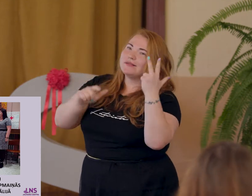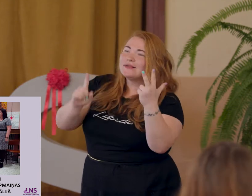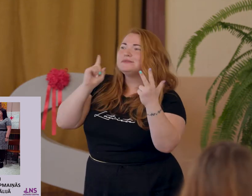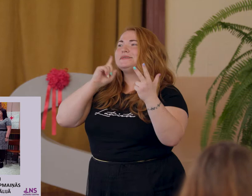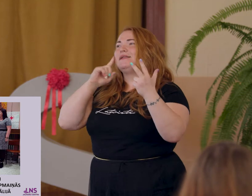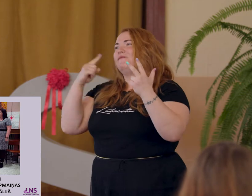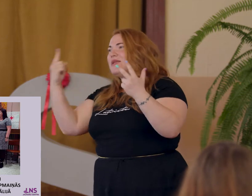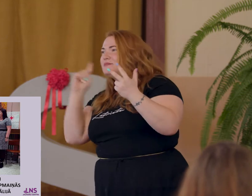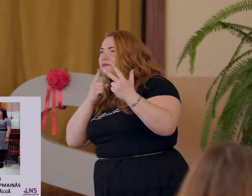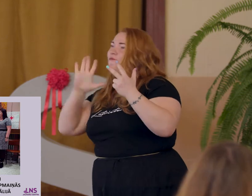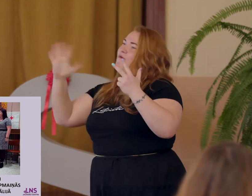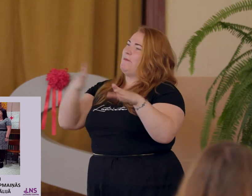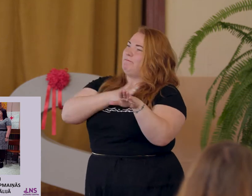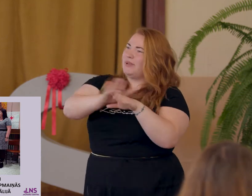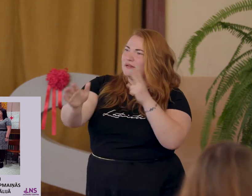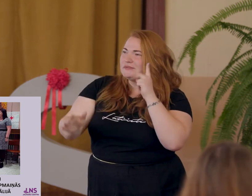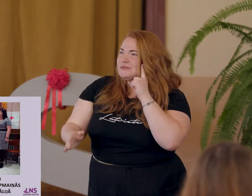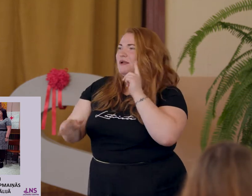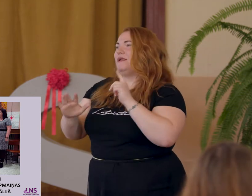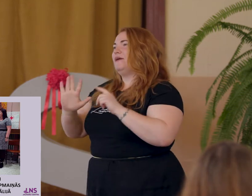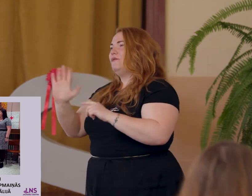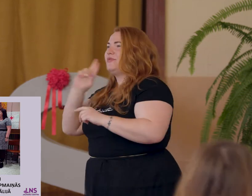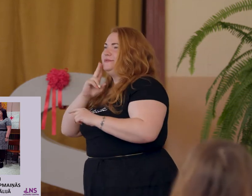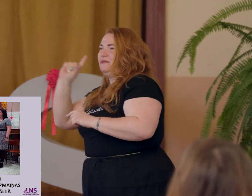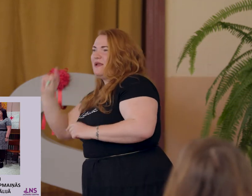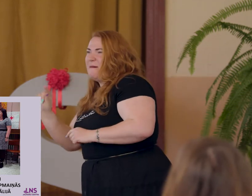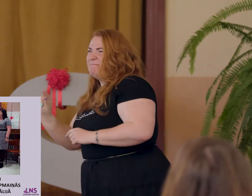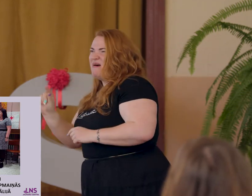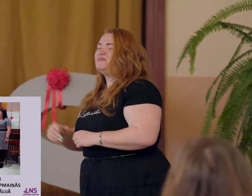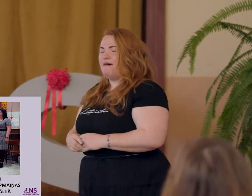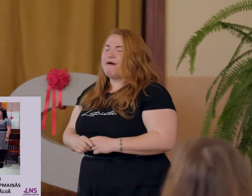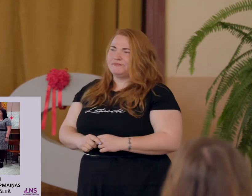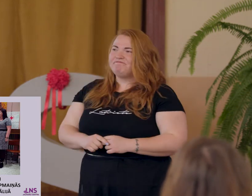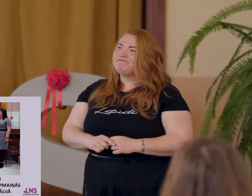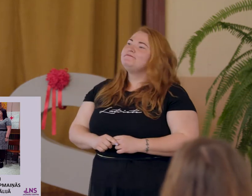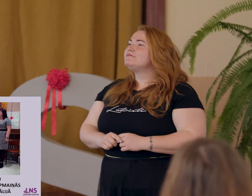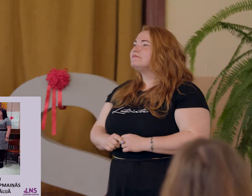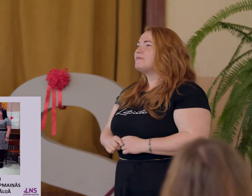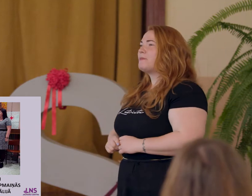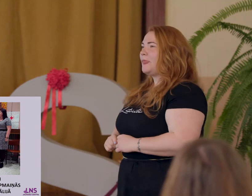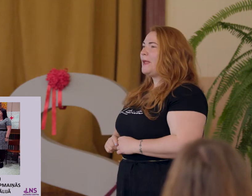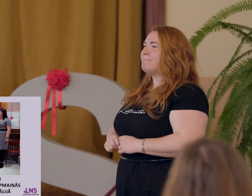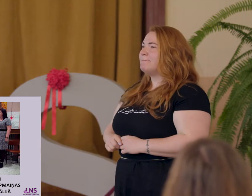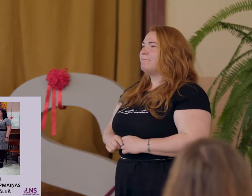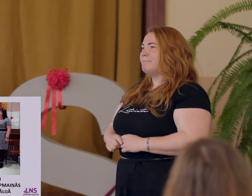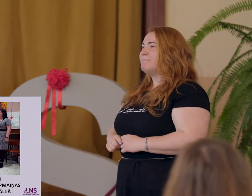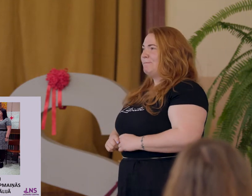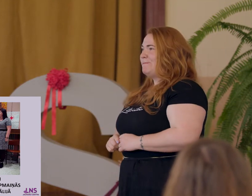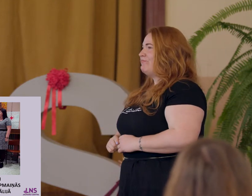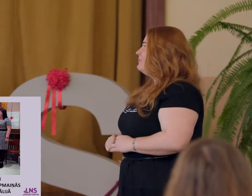pārstāvēt nedzirdīgi un jaunieši. Vai arī, jā, bija tā, ka vairāk bija dzirdīgie jaunieši